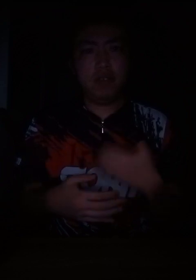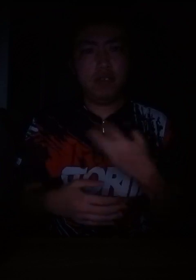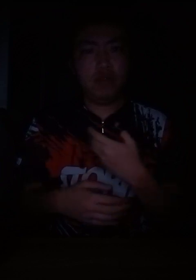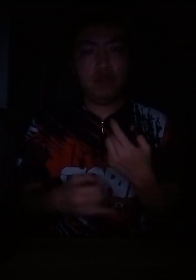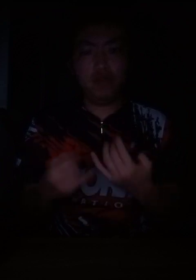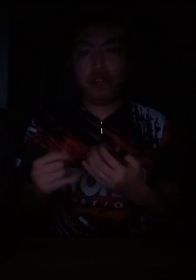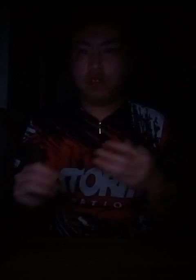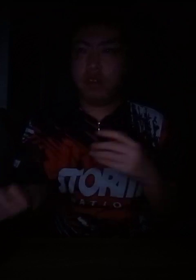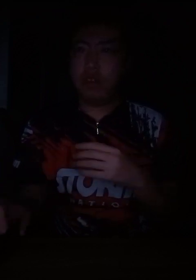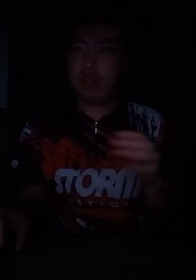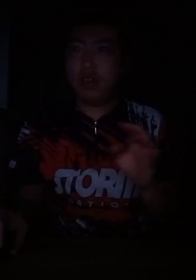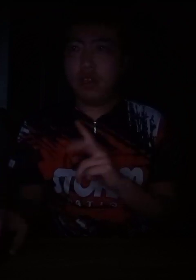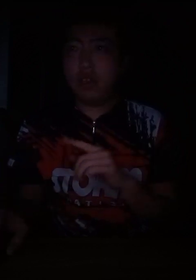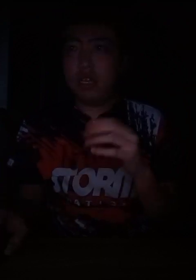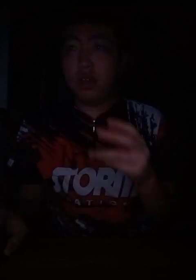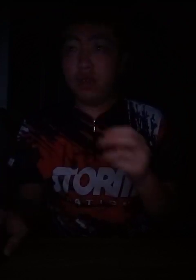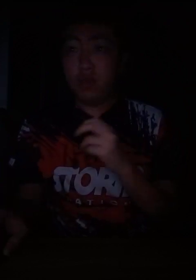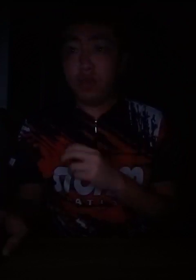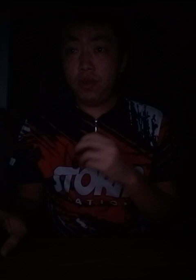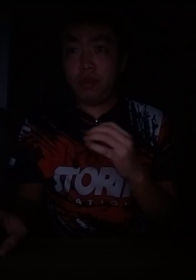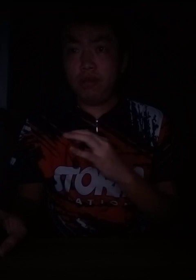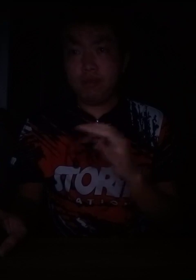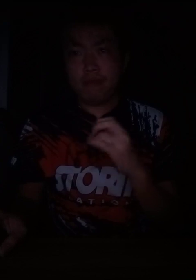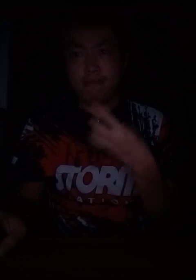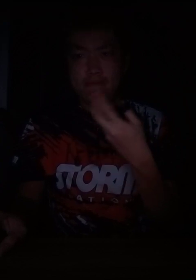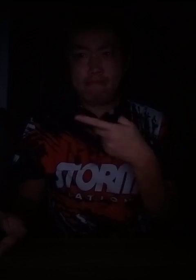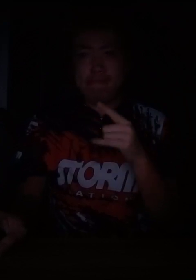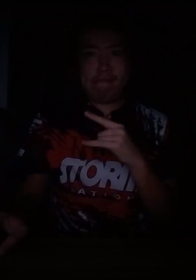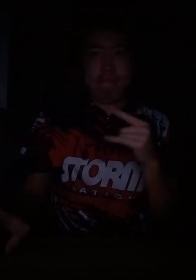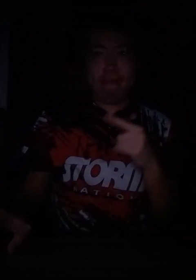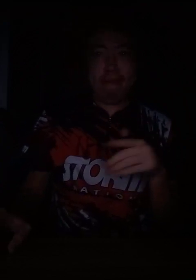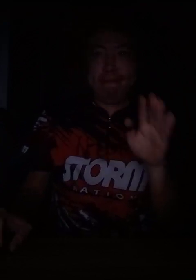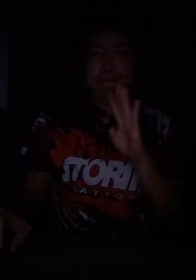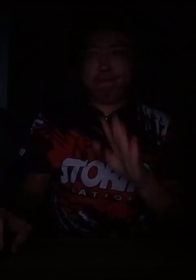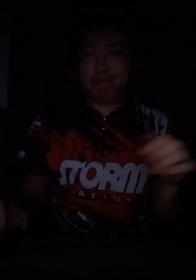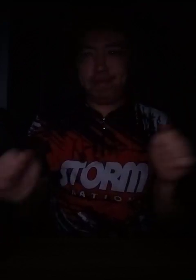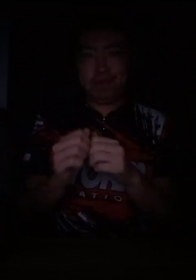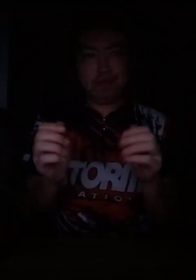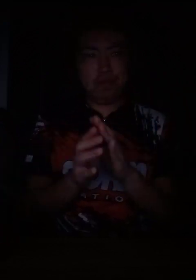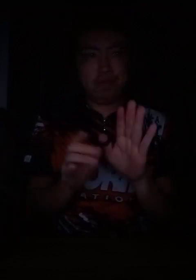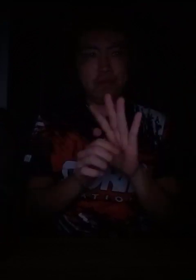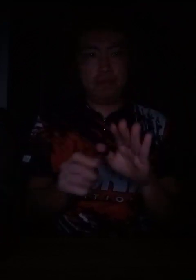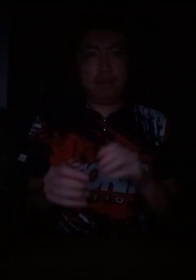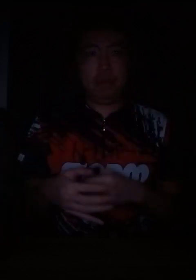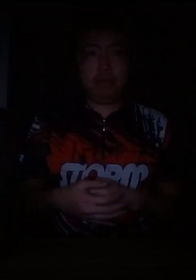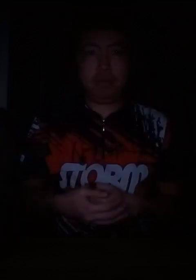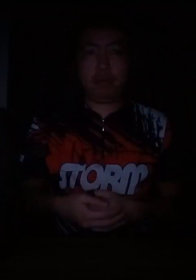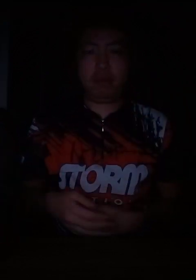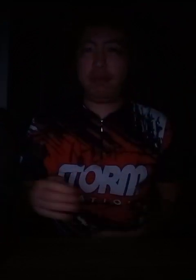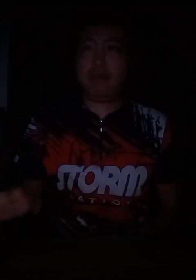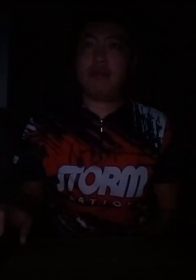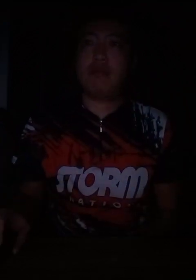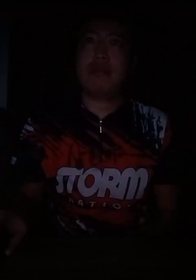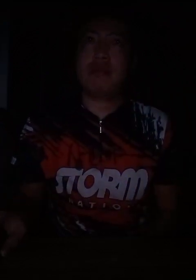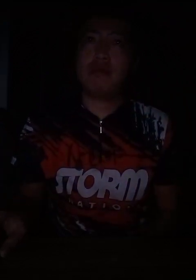60대 남성을 현행범으로 체포해 불구속 입건하고 정확한 폭행 이유 등을 조사하고 있습니다. MBC 뉴스